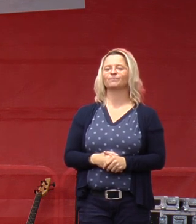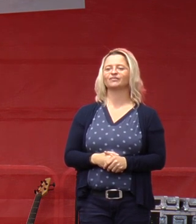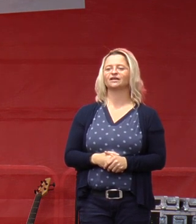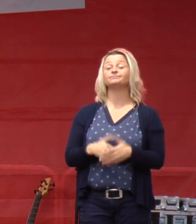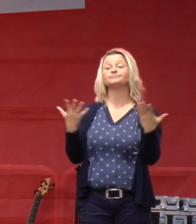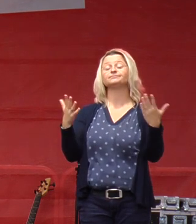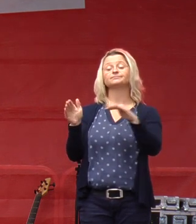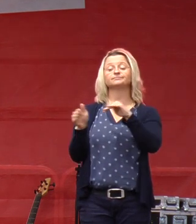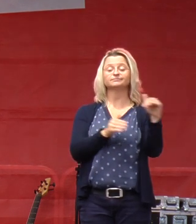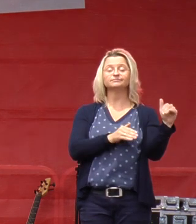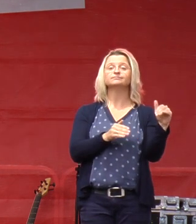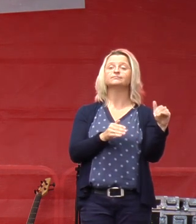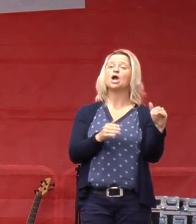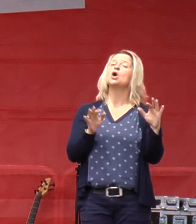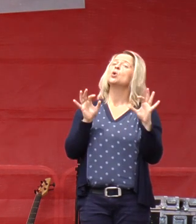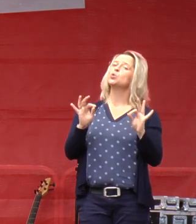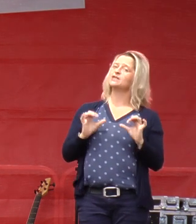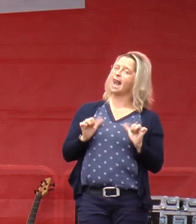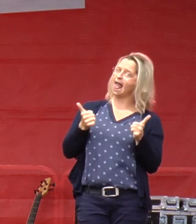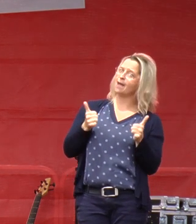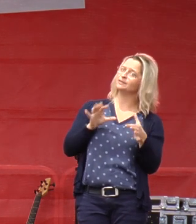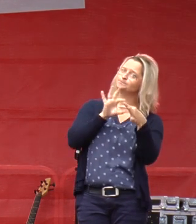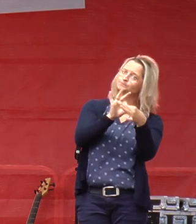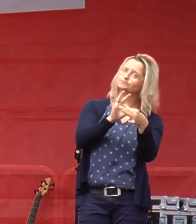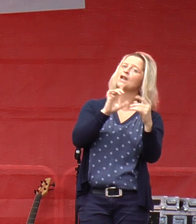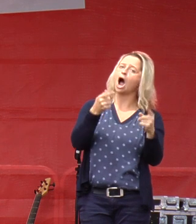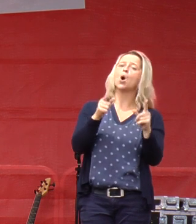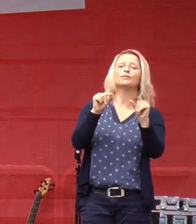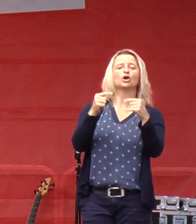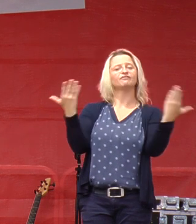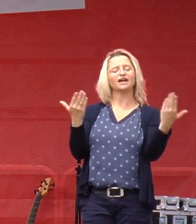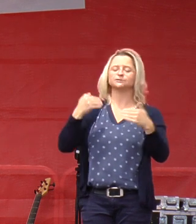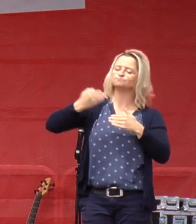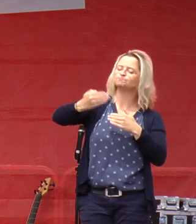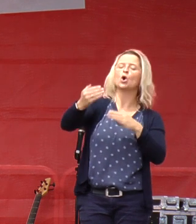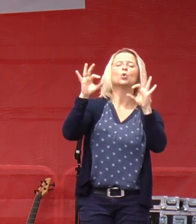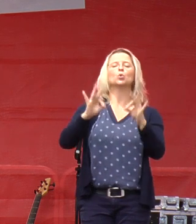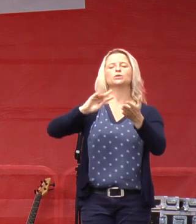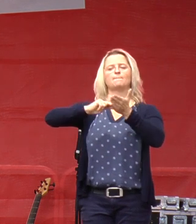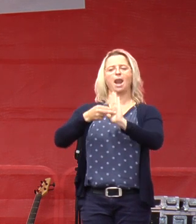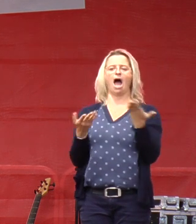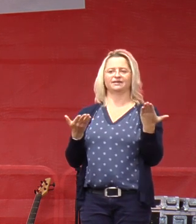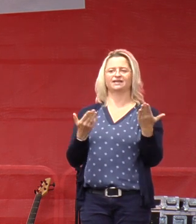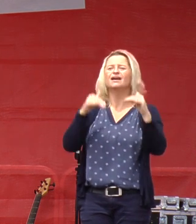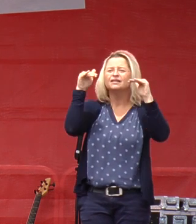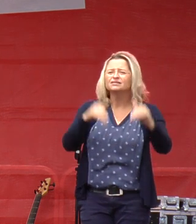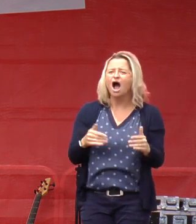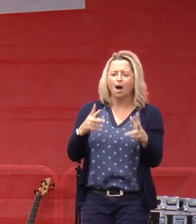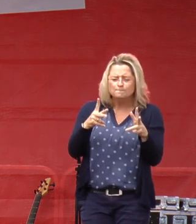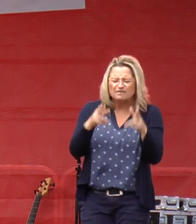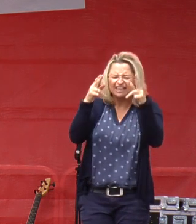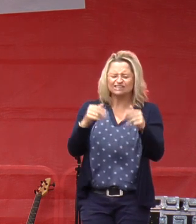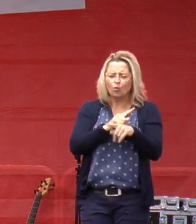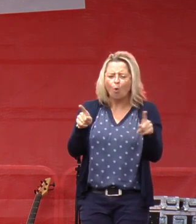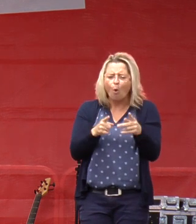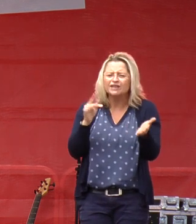Zu einem guten Leben gehört auch, dass es mehr Planbarkeit gibt. Deswegen müssen wir diese sachgrundlosen Befristungen abschaffen. Das